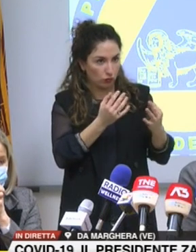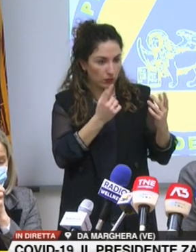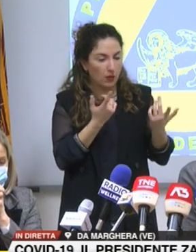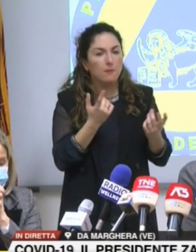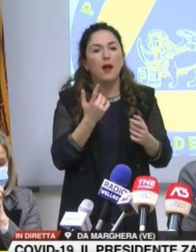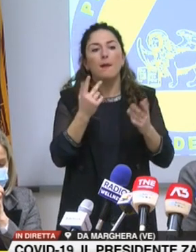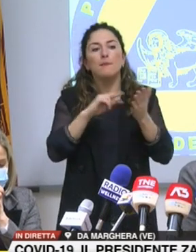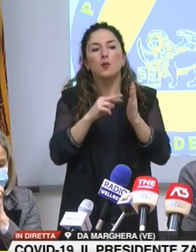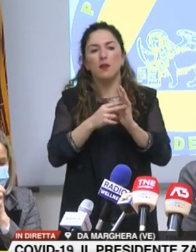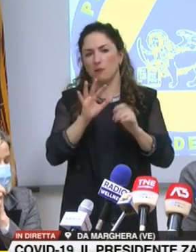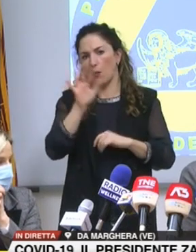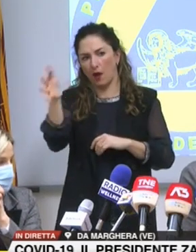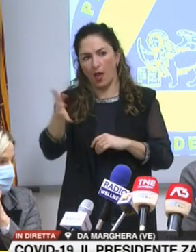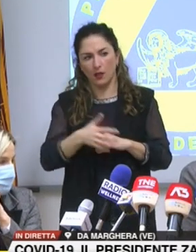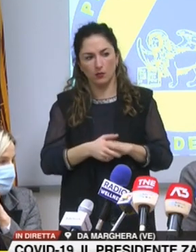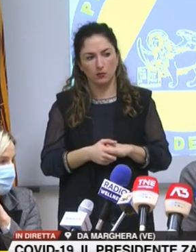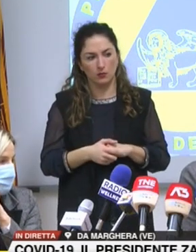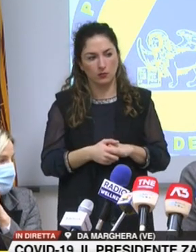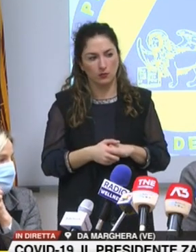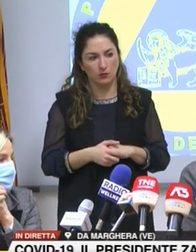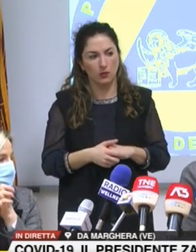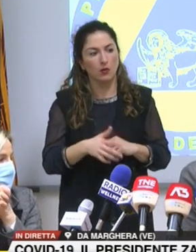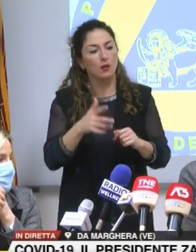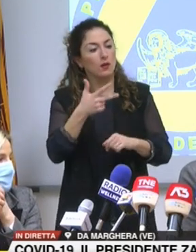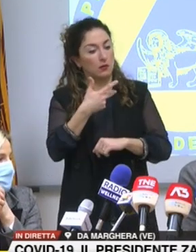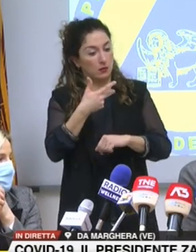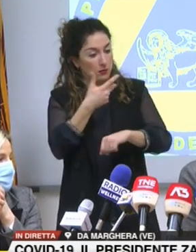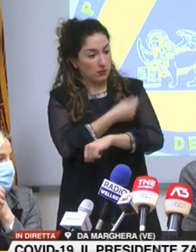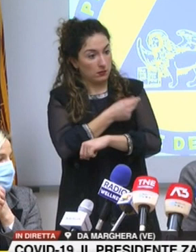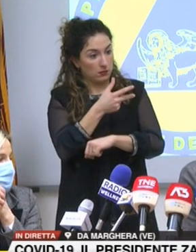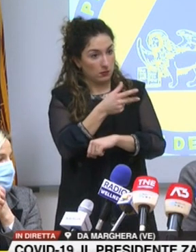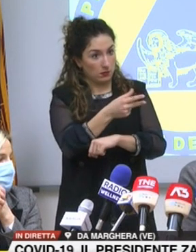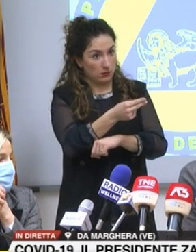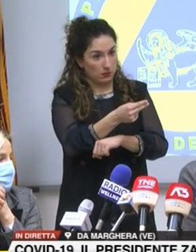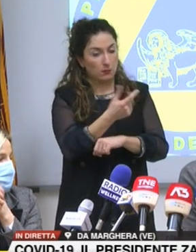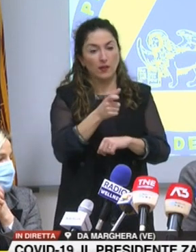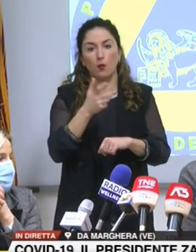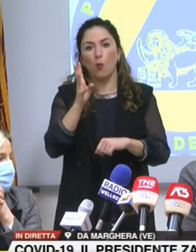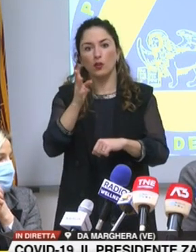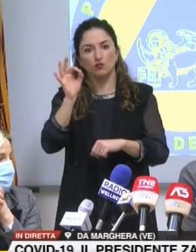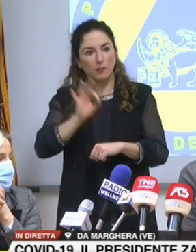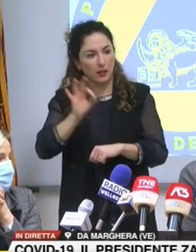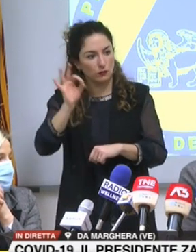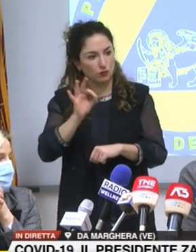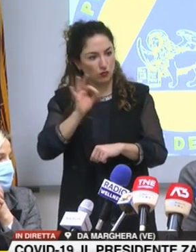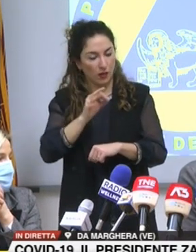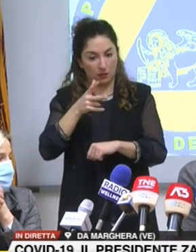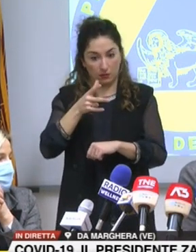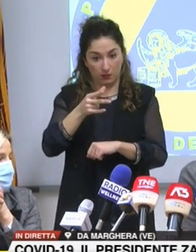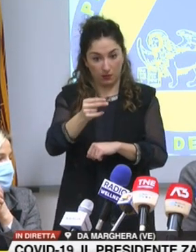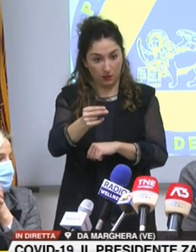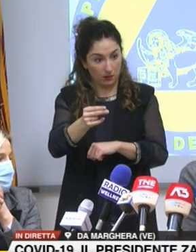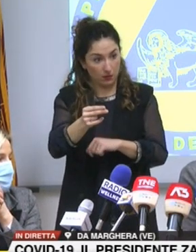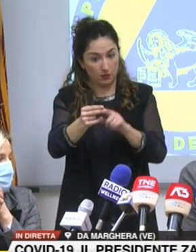un altro, l'appropriatezza nelle vaccinazioni, perché quando si vede che a livello nazionale c'è il 14% di inoculazioni